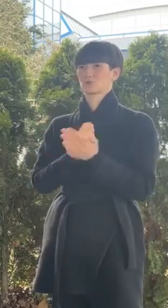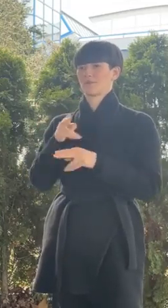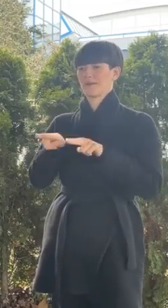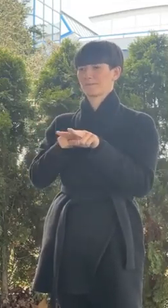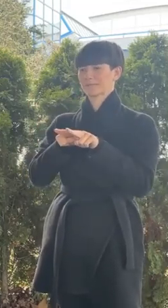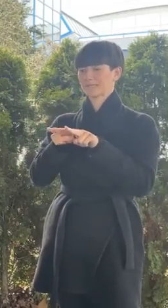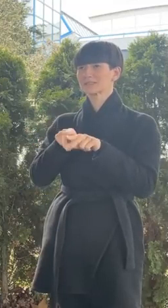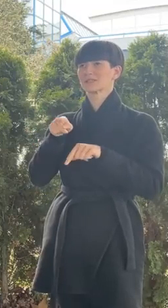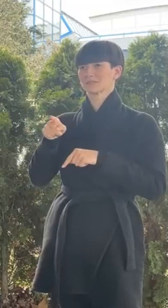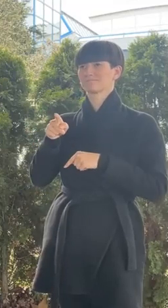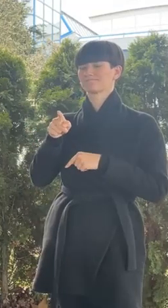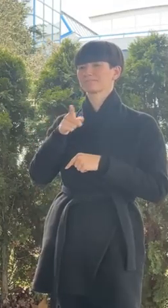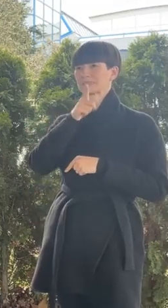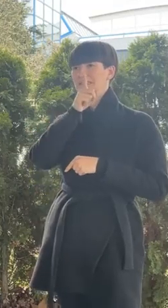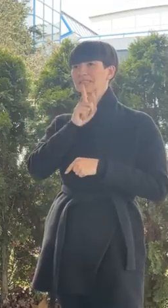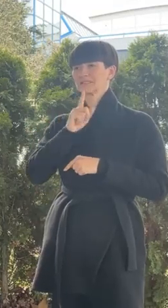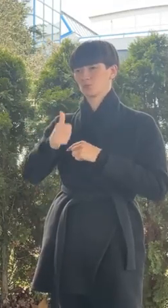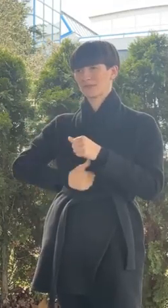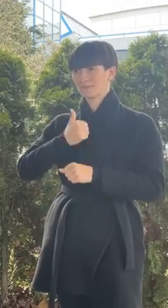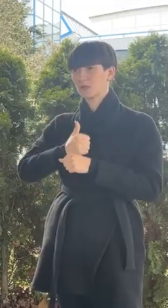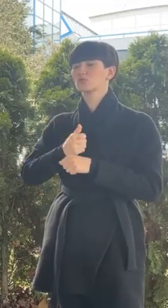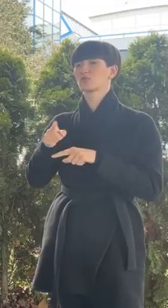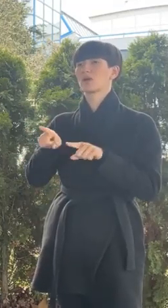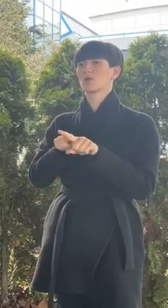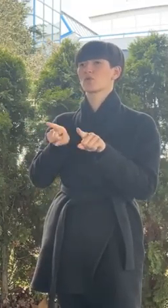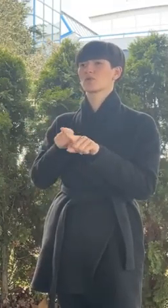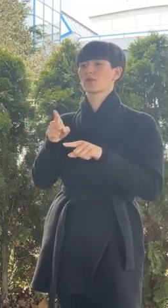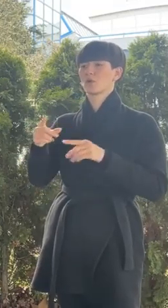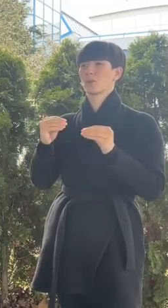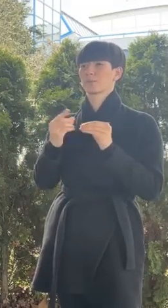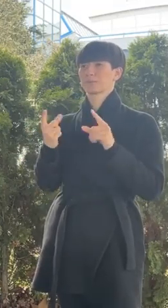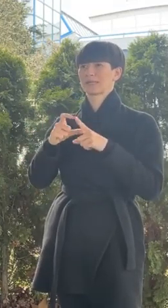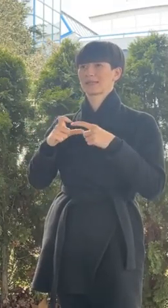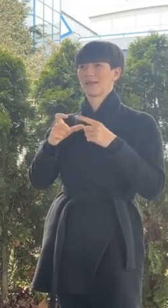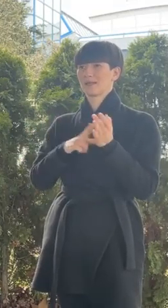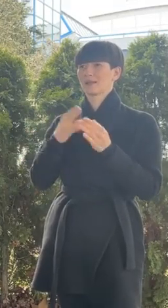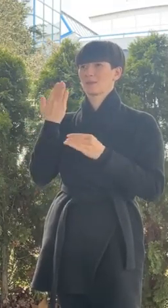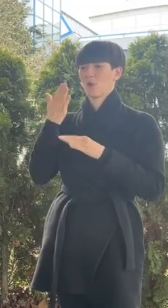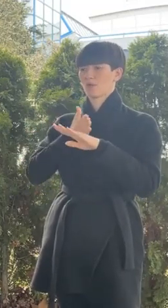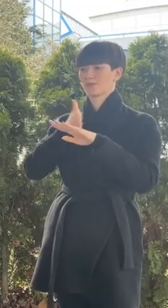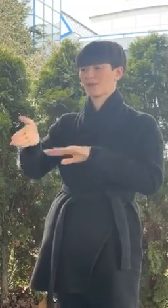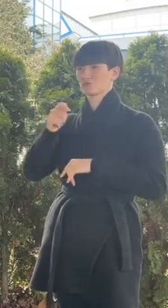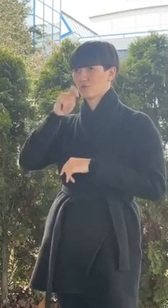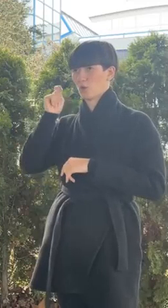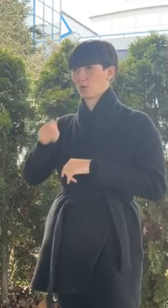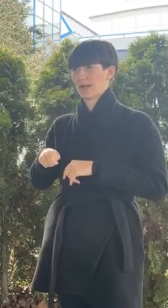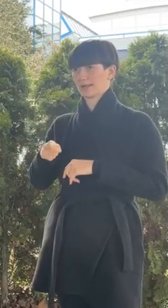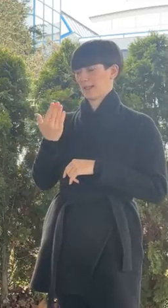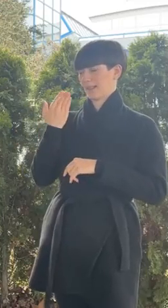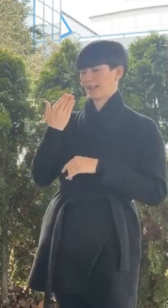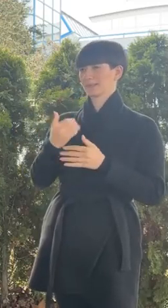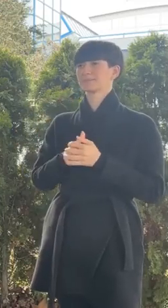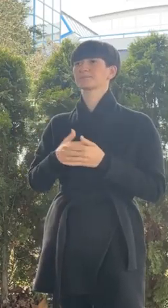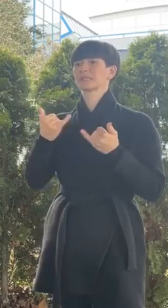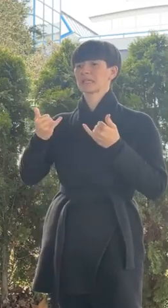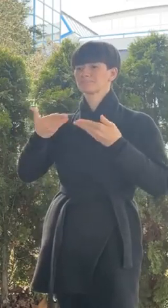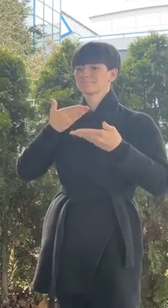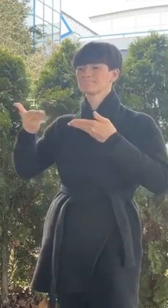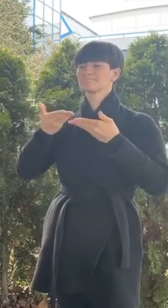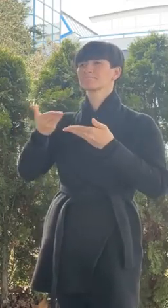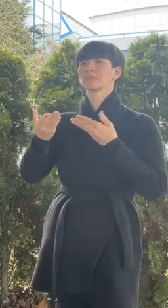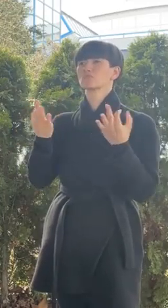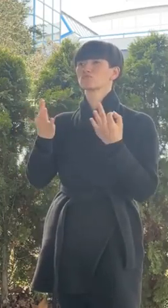tiež potom, ako prezident Biden navštívil Ukrajinu pred pár dňami. Predmetom našich diskusí bude úvaha o tom,